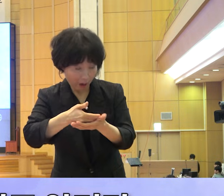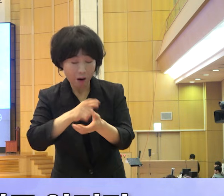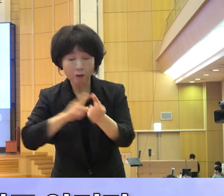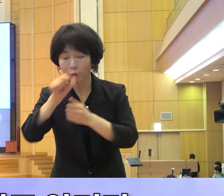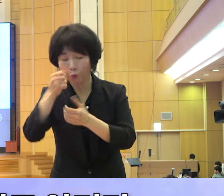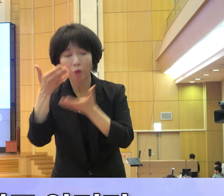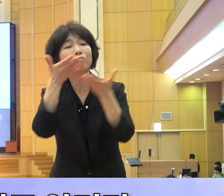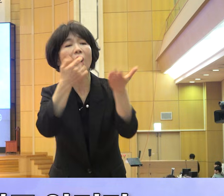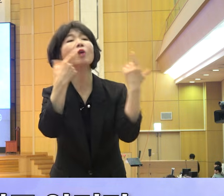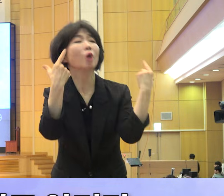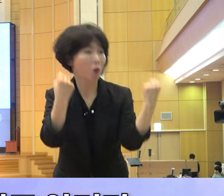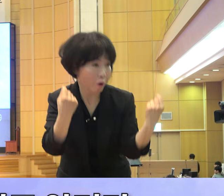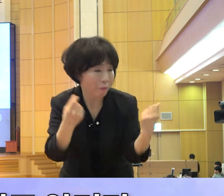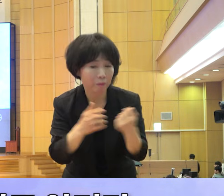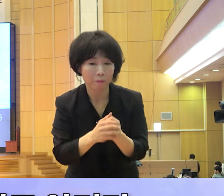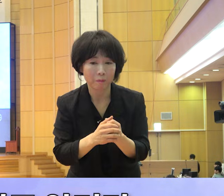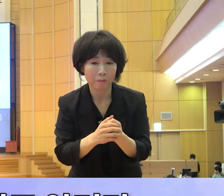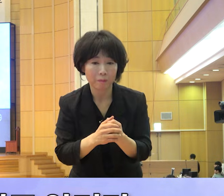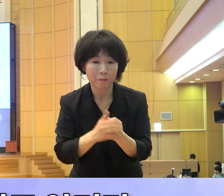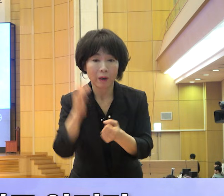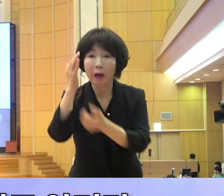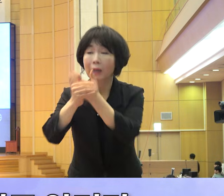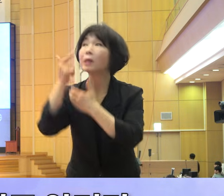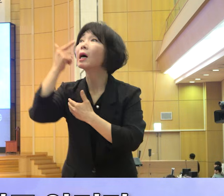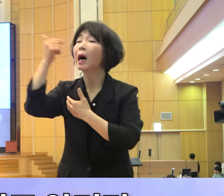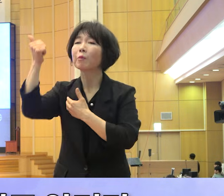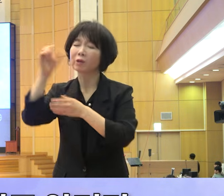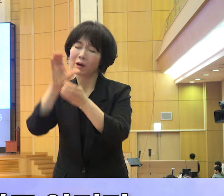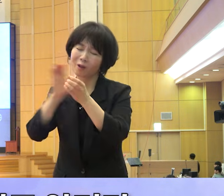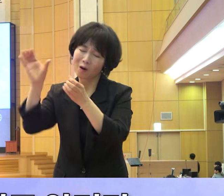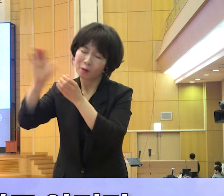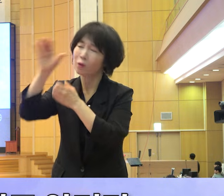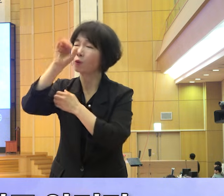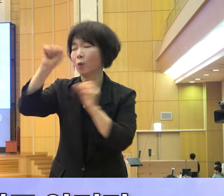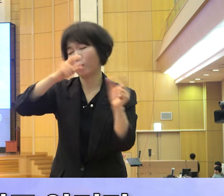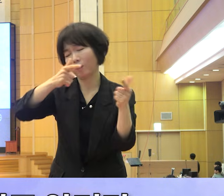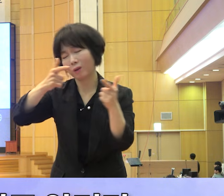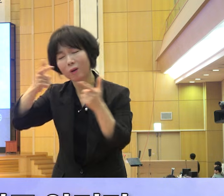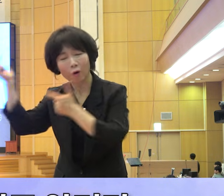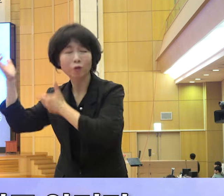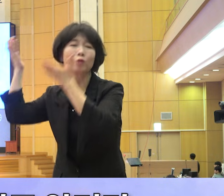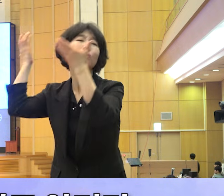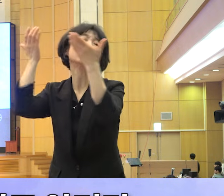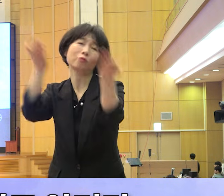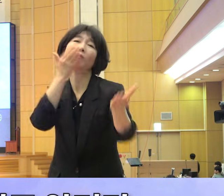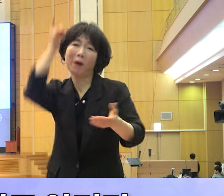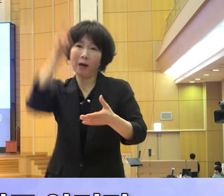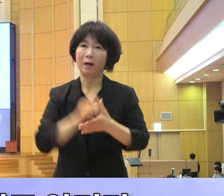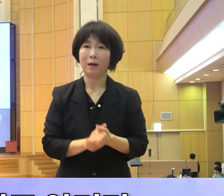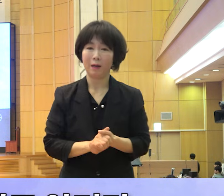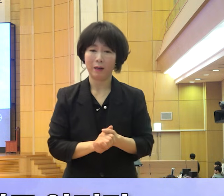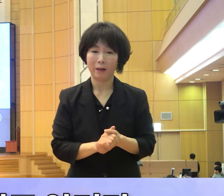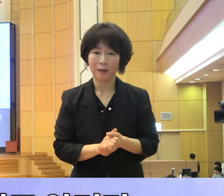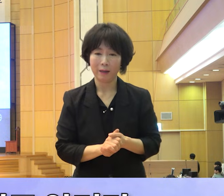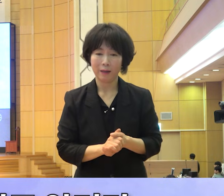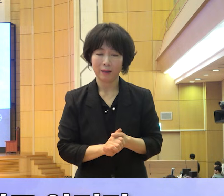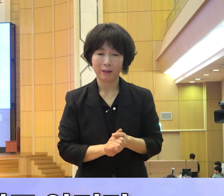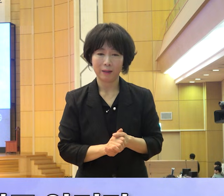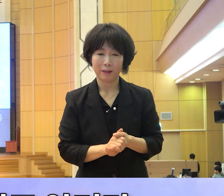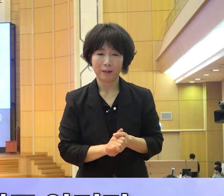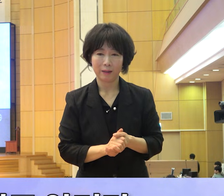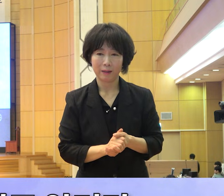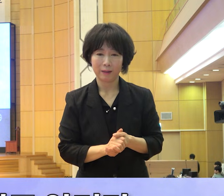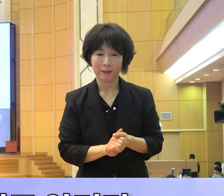것처럼 하나님 아버지는 말할 것 없이 구하는 자에게 좋은 걸 준다. 가난한